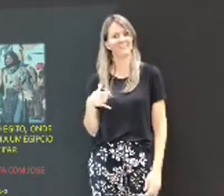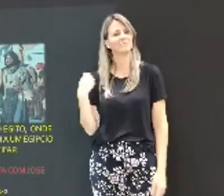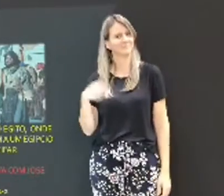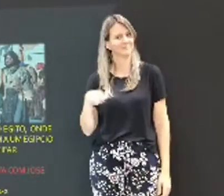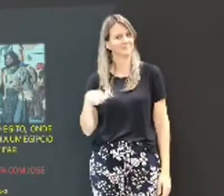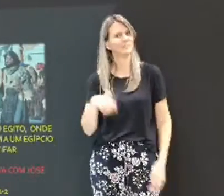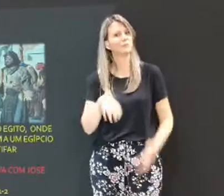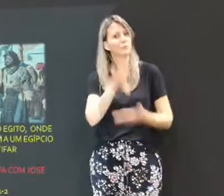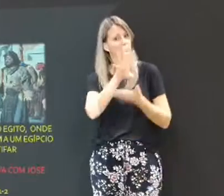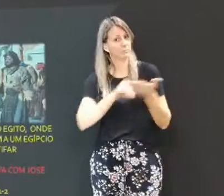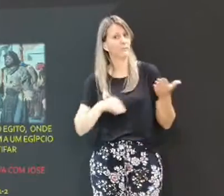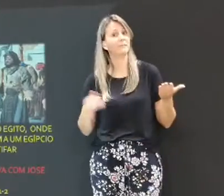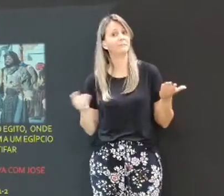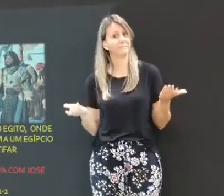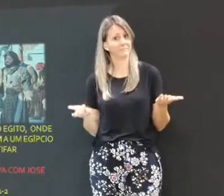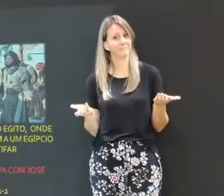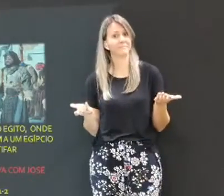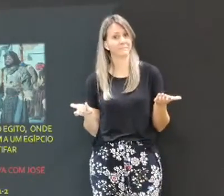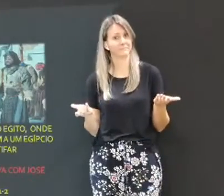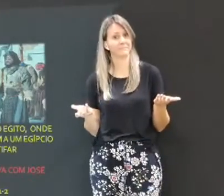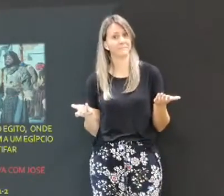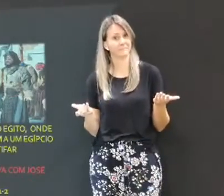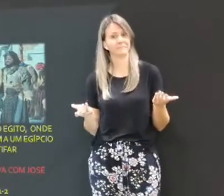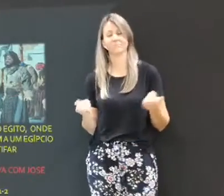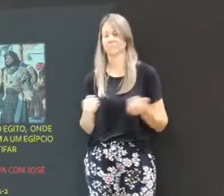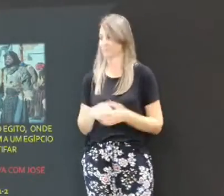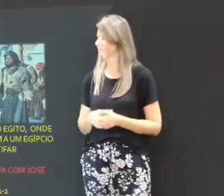José. Precisam copiar José como um modelo.